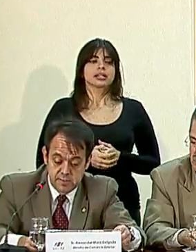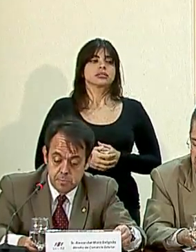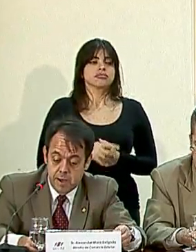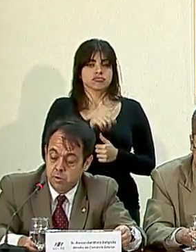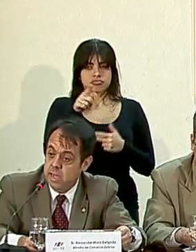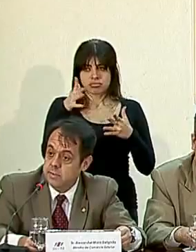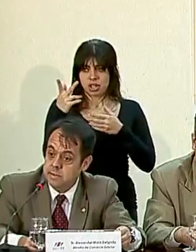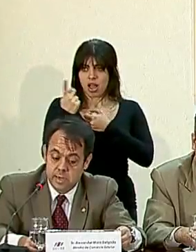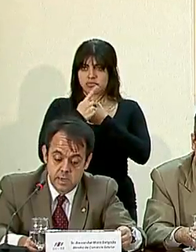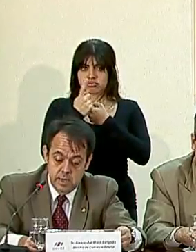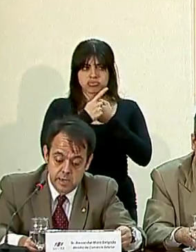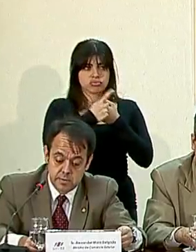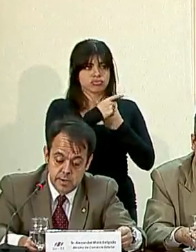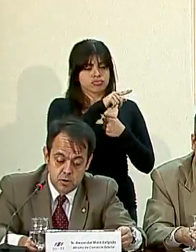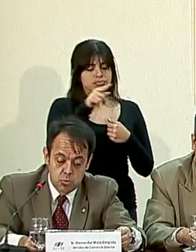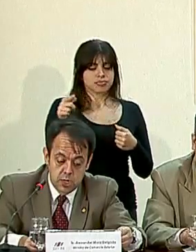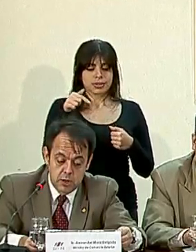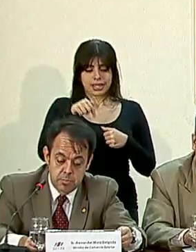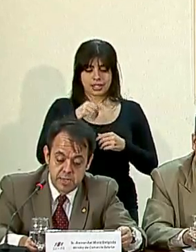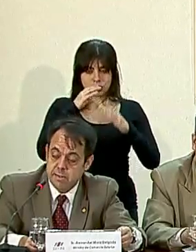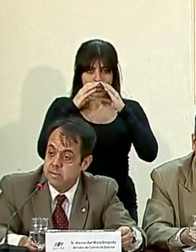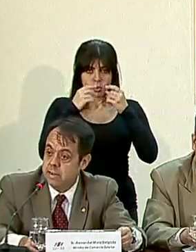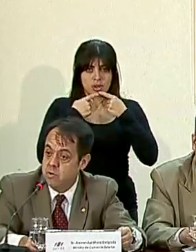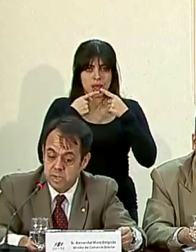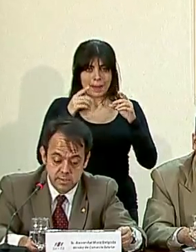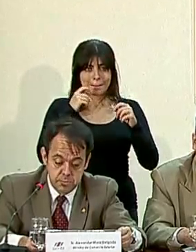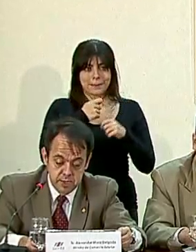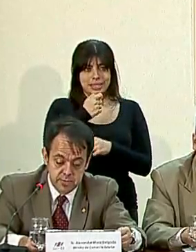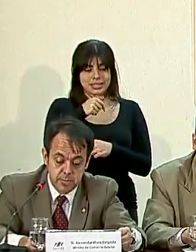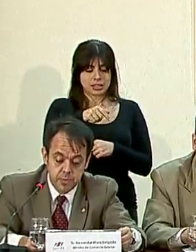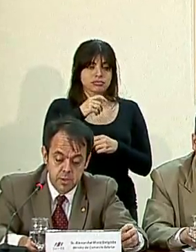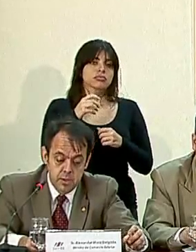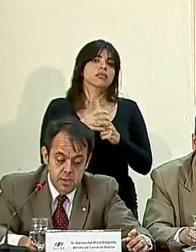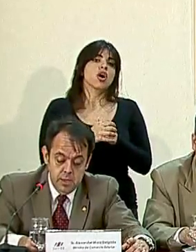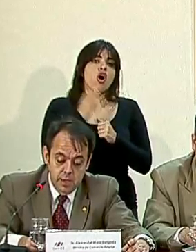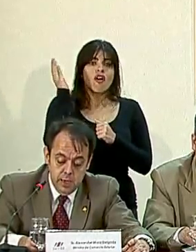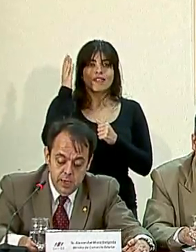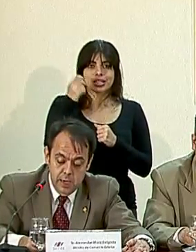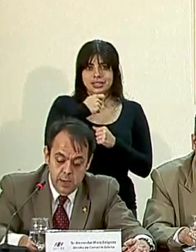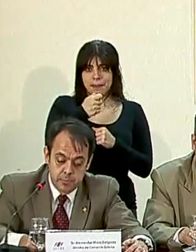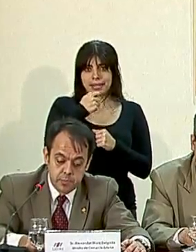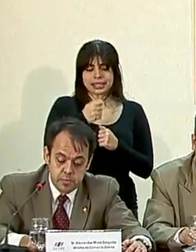han participado en este comunicado de prensa, en esta conferencia de prensa,